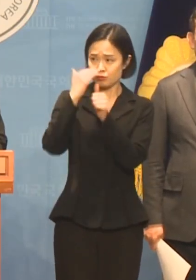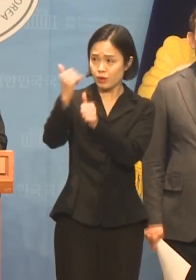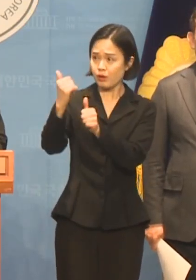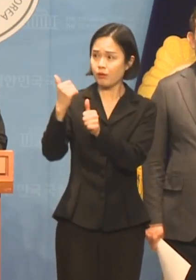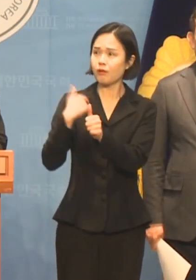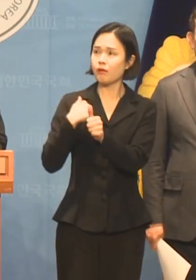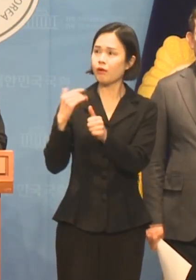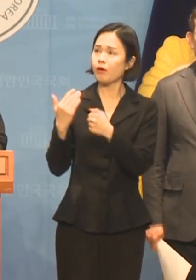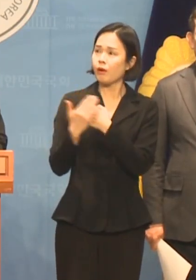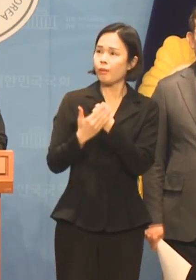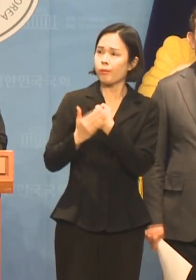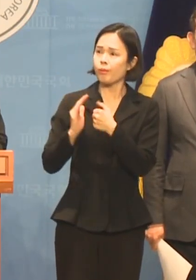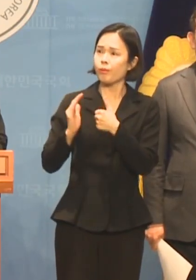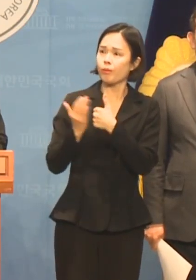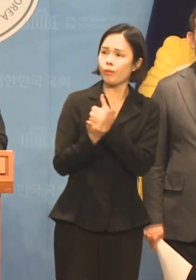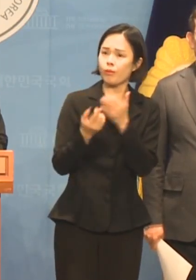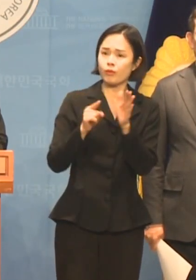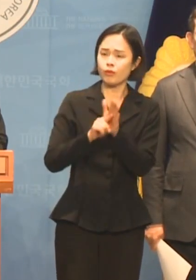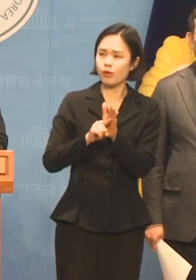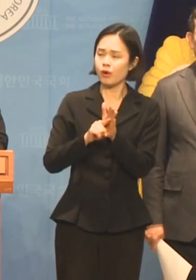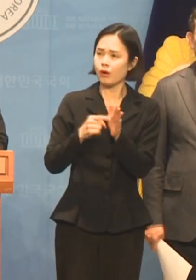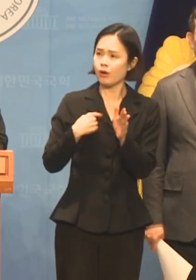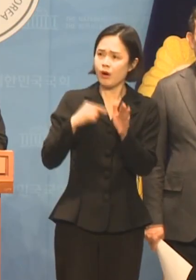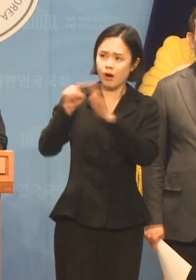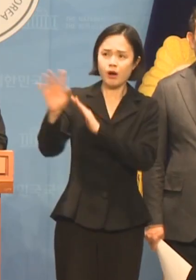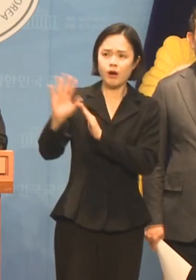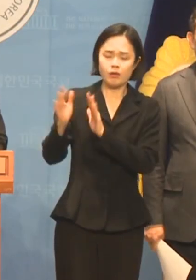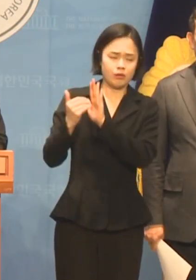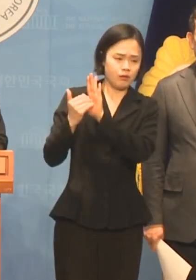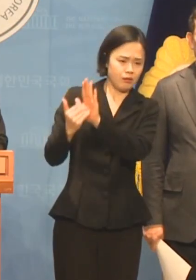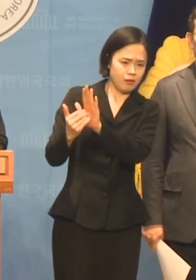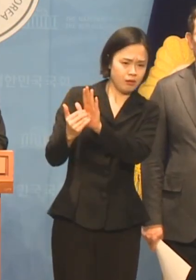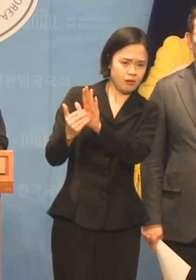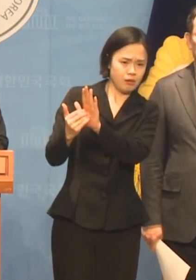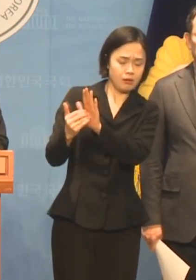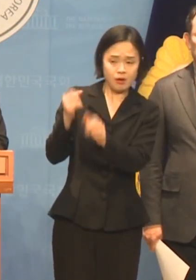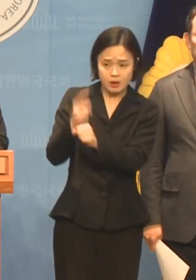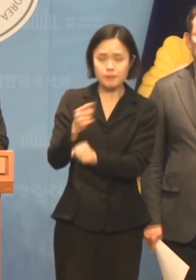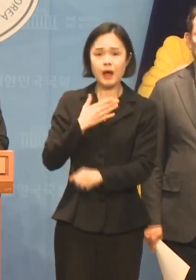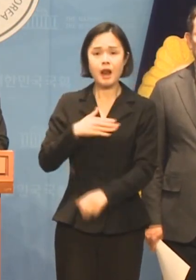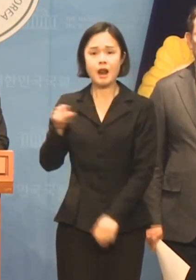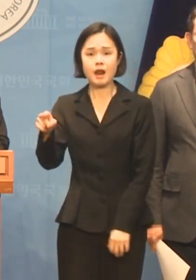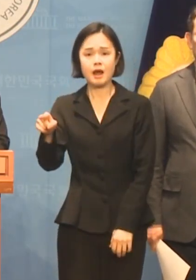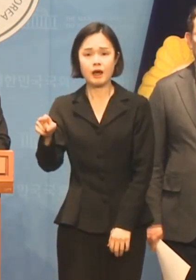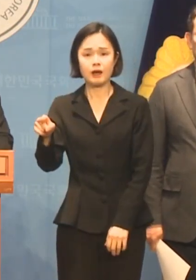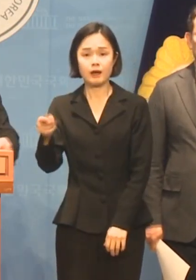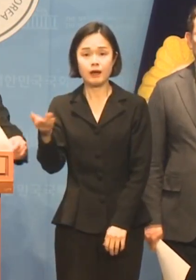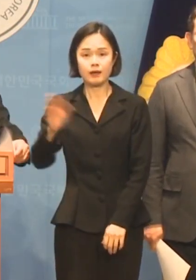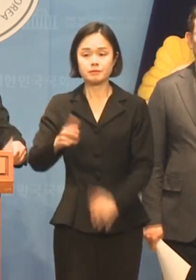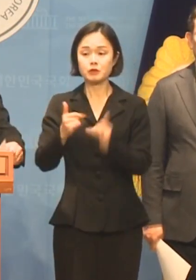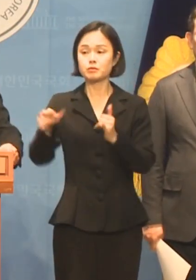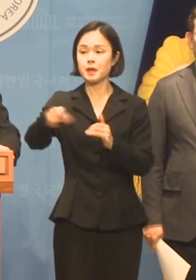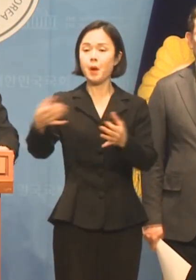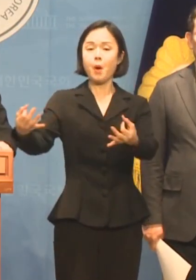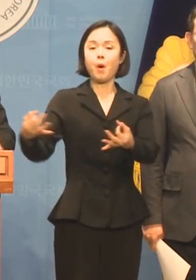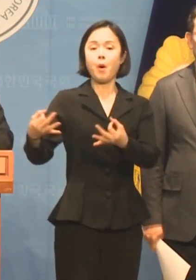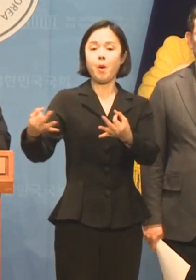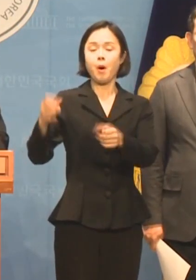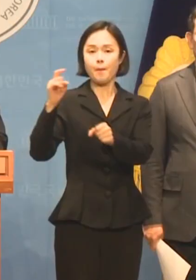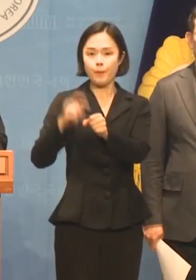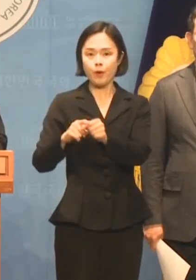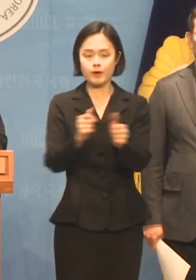것을 분명히 알고 있으면서도 보여주기 위한 쇼를 한 것으로 보여집니다.